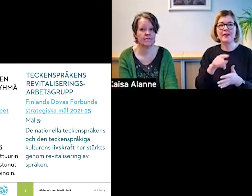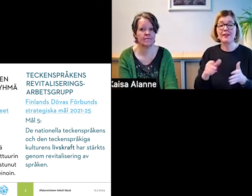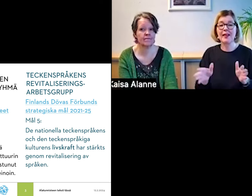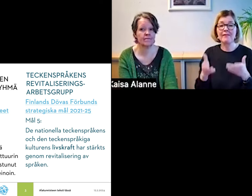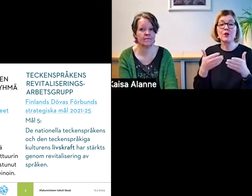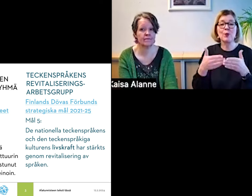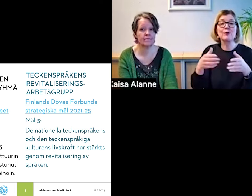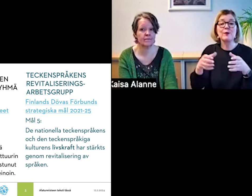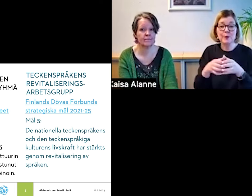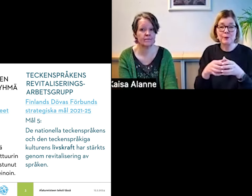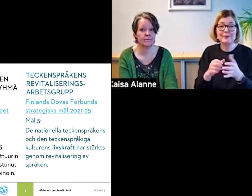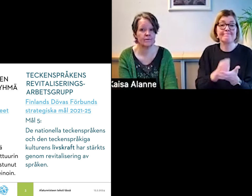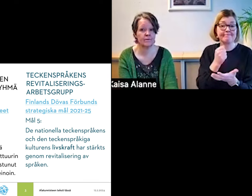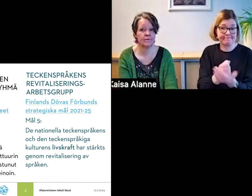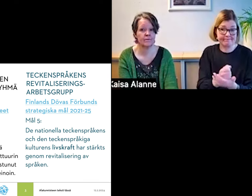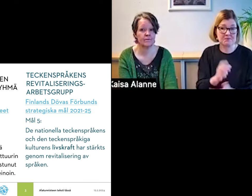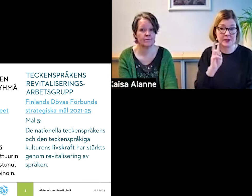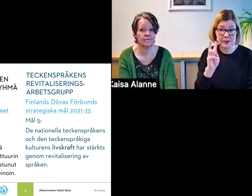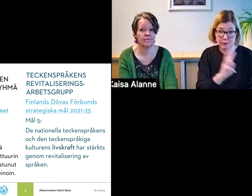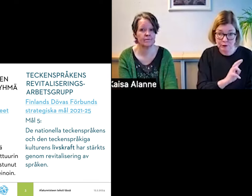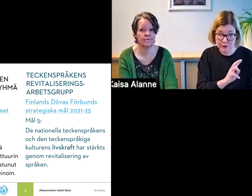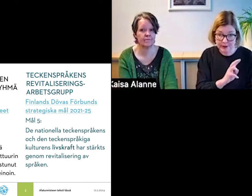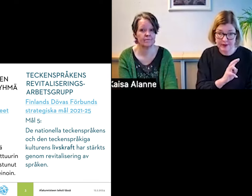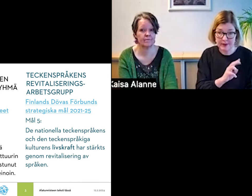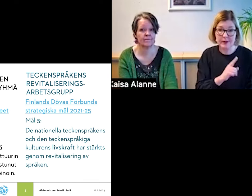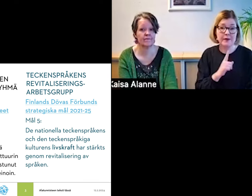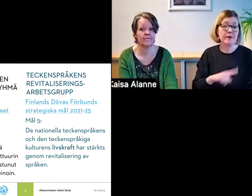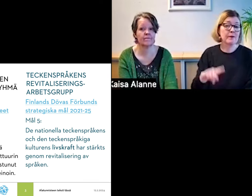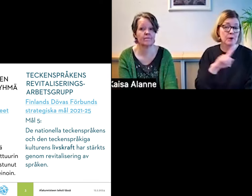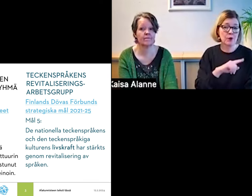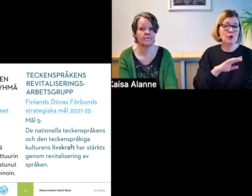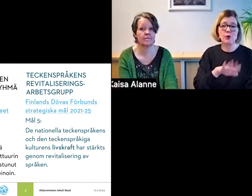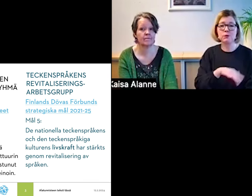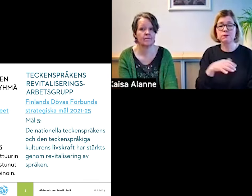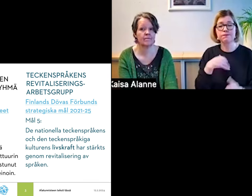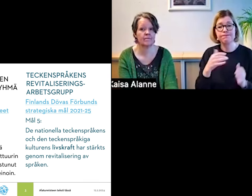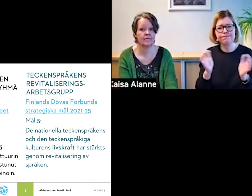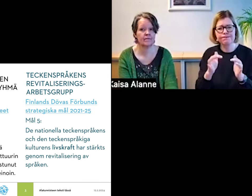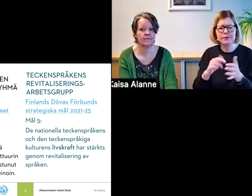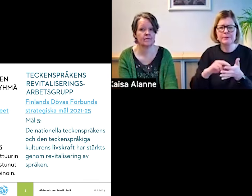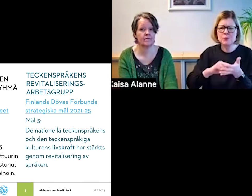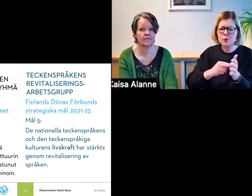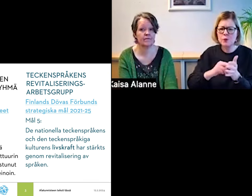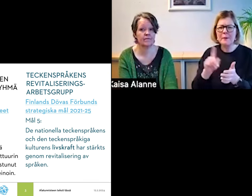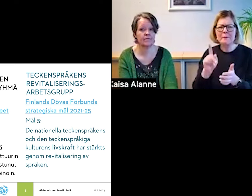Ja viittomakielten elvytystyöryhmä päätettiin perustaa 2 vuotta sitten.